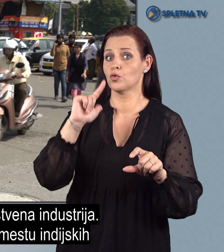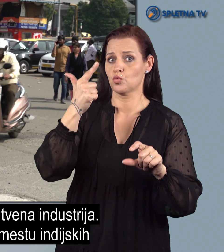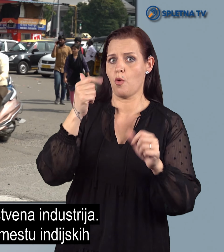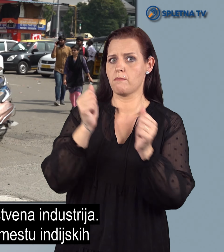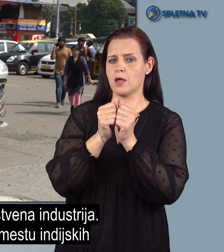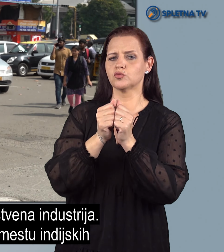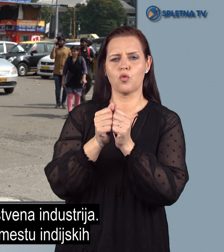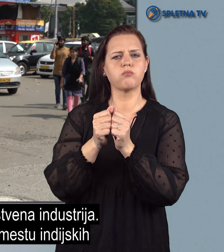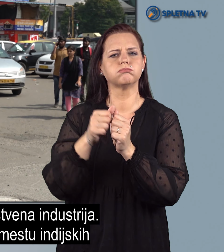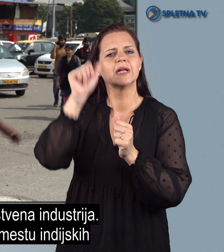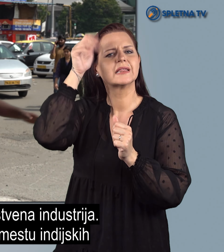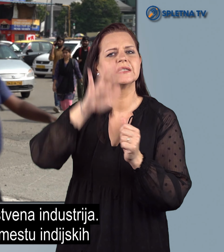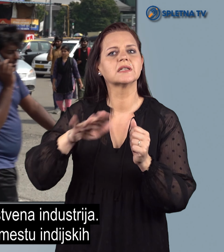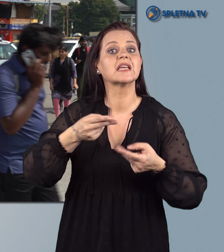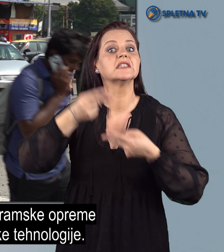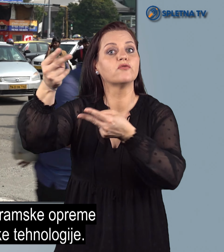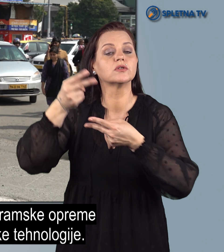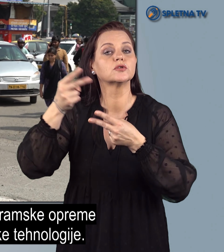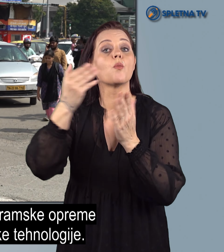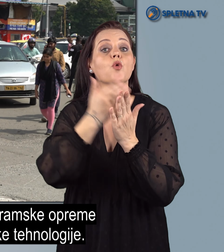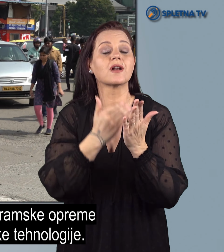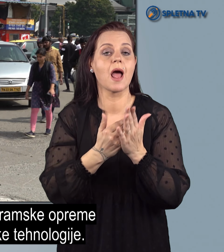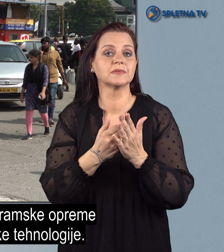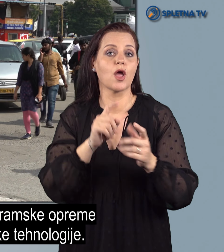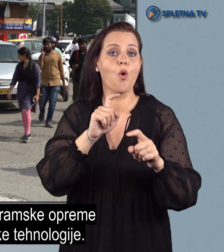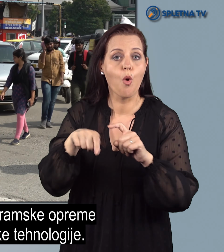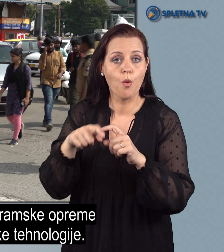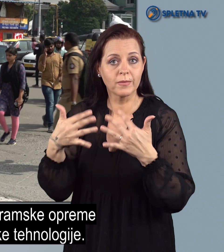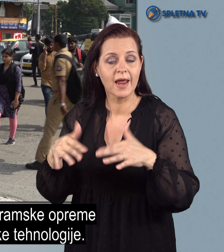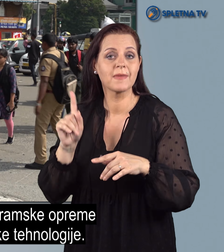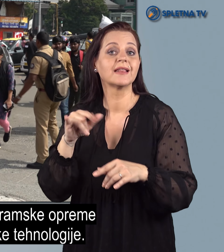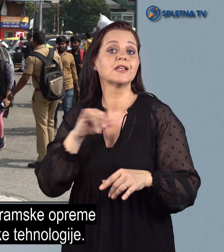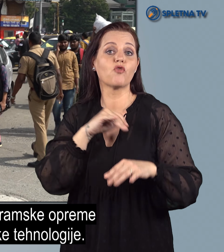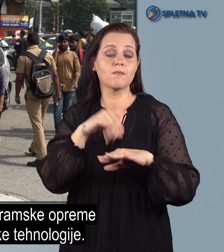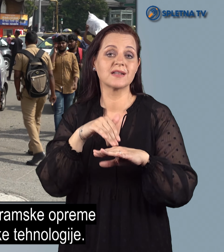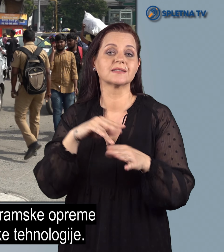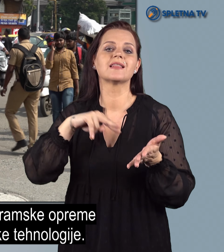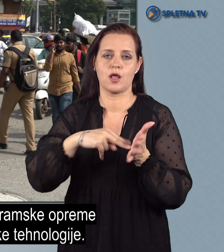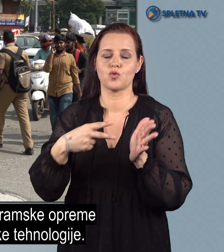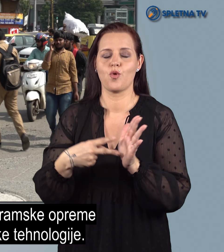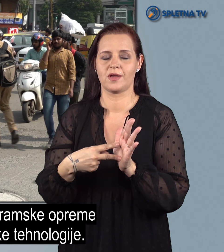2. mestu indijskih izvoznikov programske opreme in informacijske tehnologije.